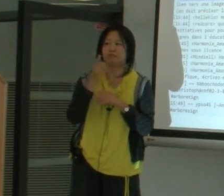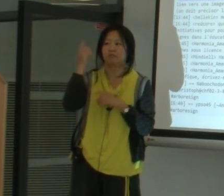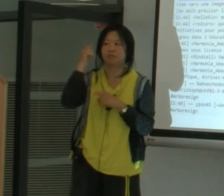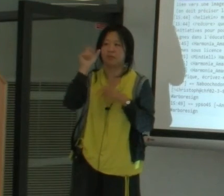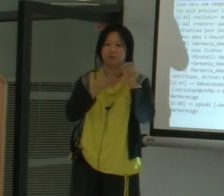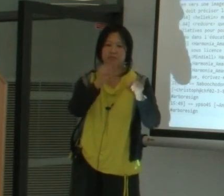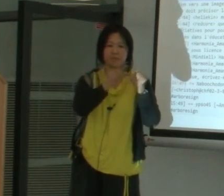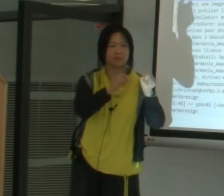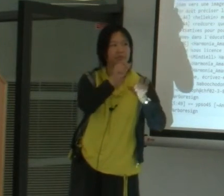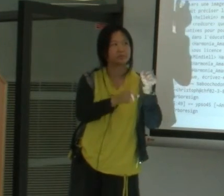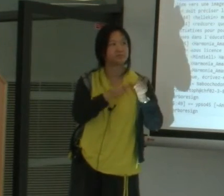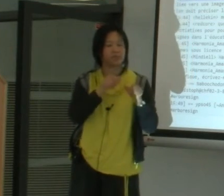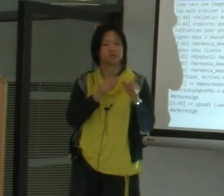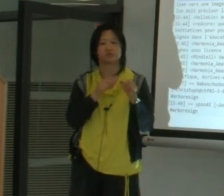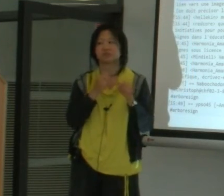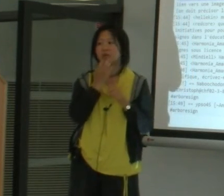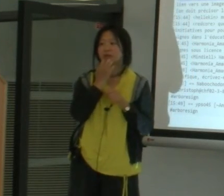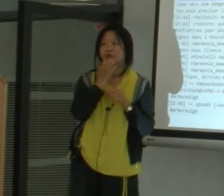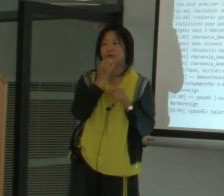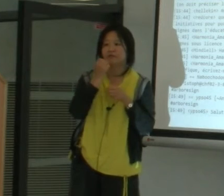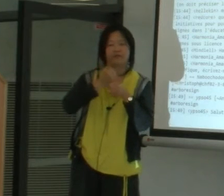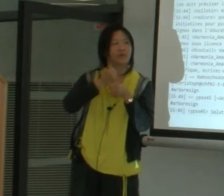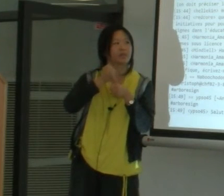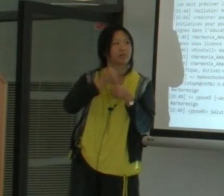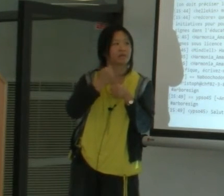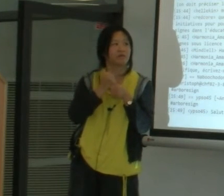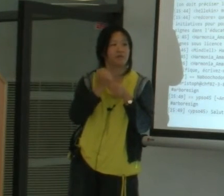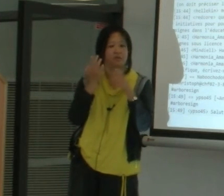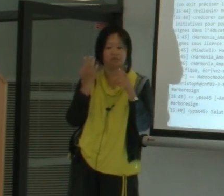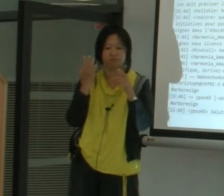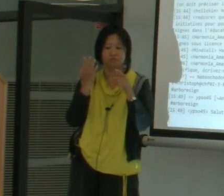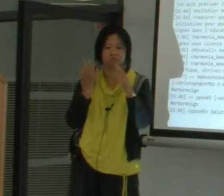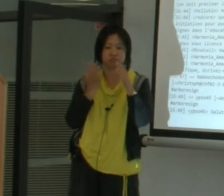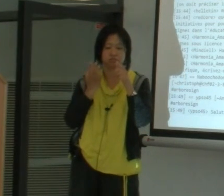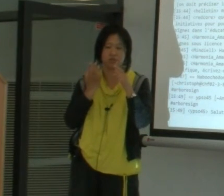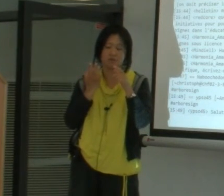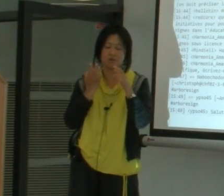Je fais le lien entre les extérieurs et la communauté des bénévoles.